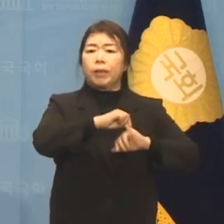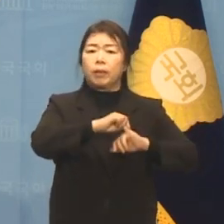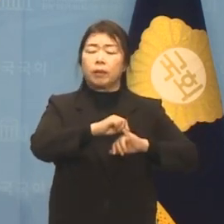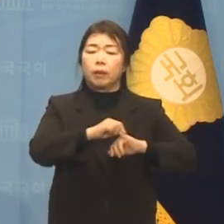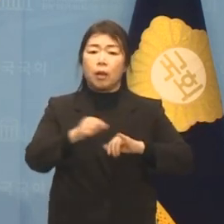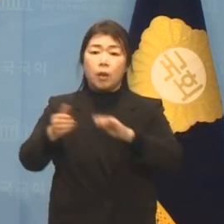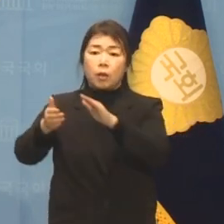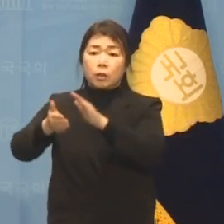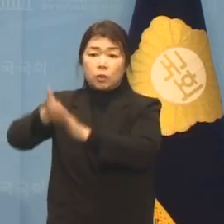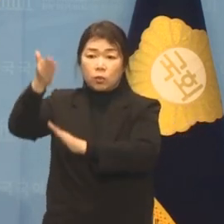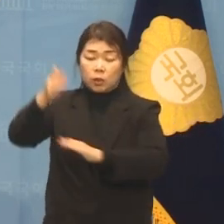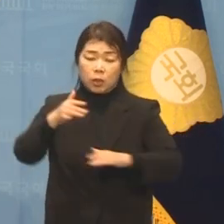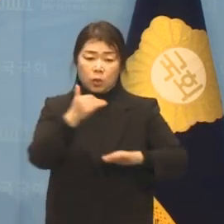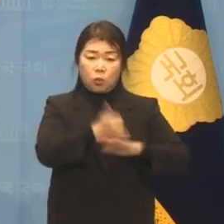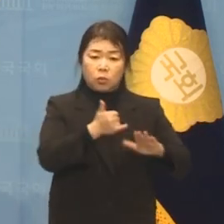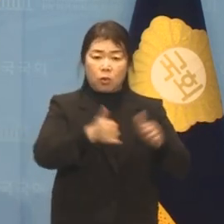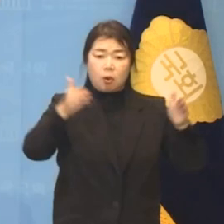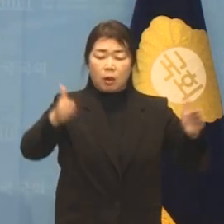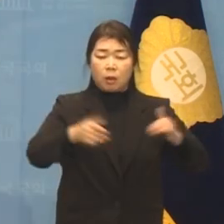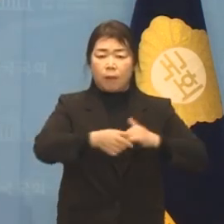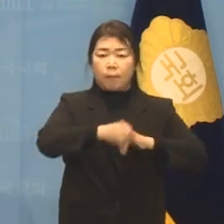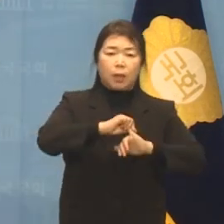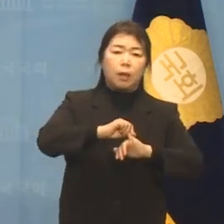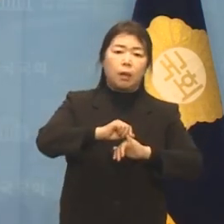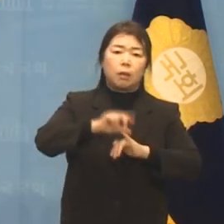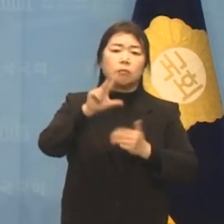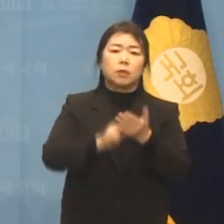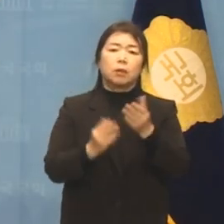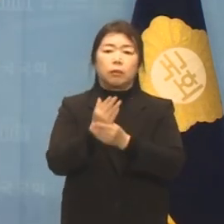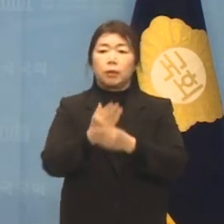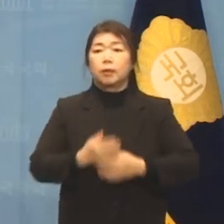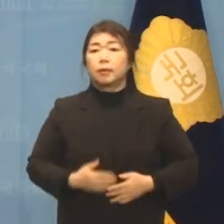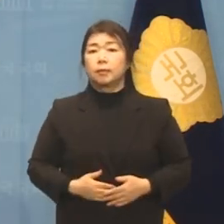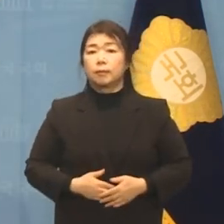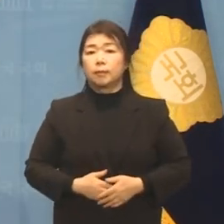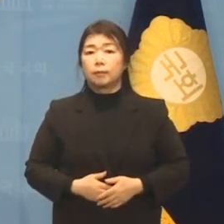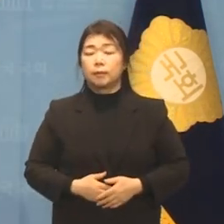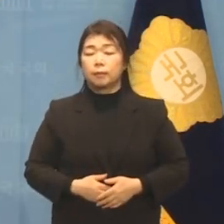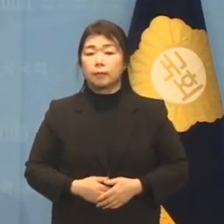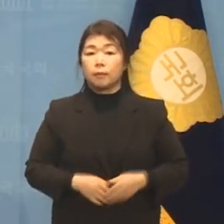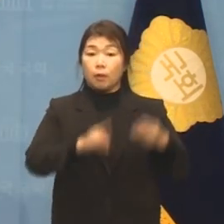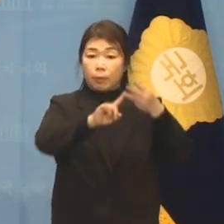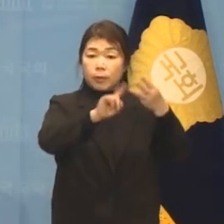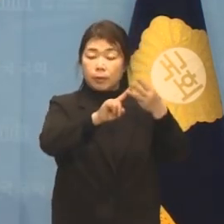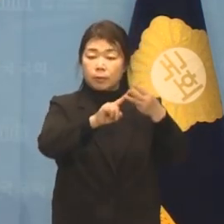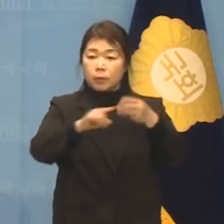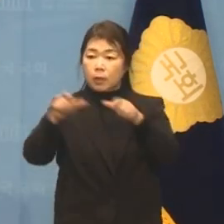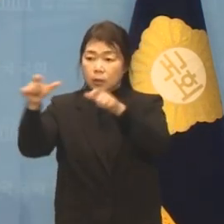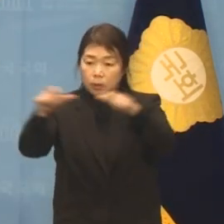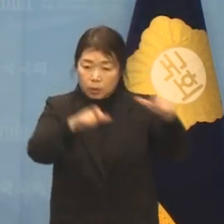지역 간의 이 모순을 초래하고 있습니다. 세 번째로는 지역